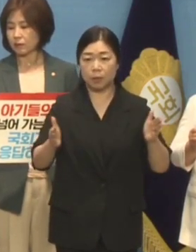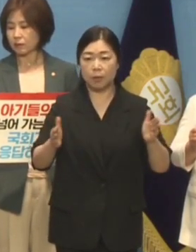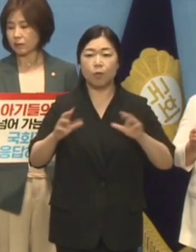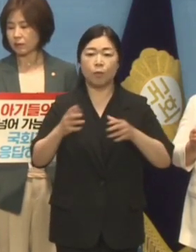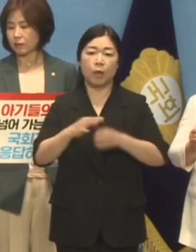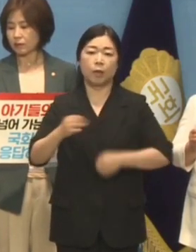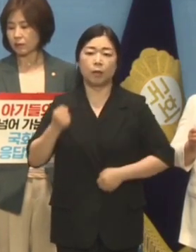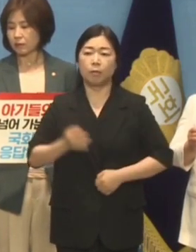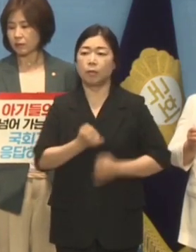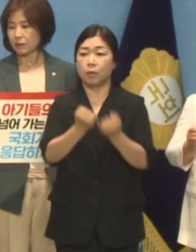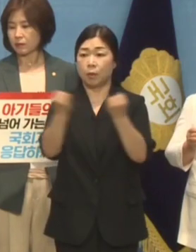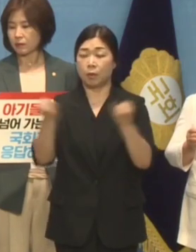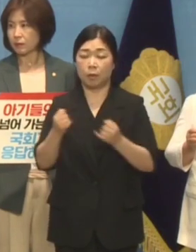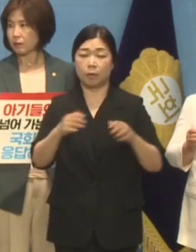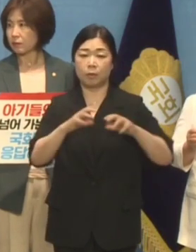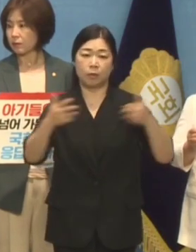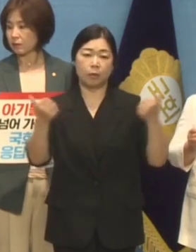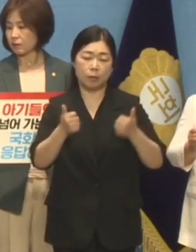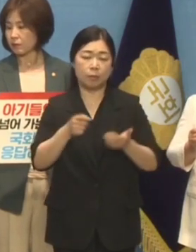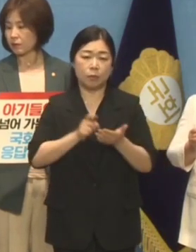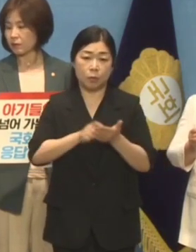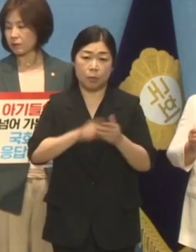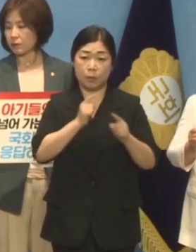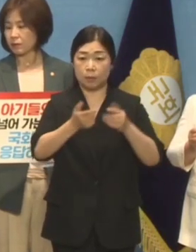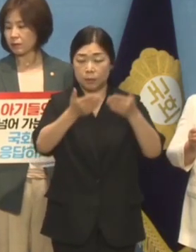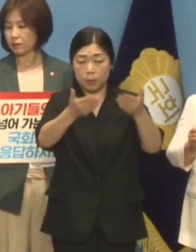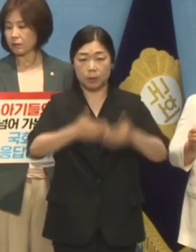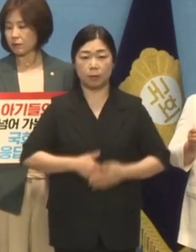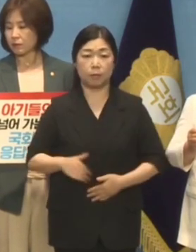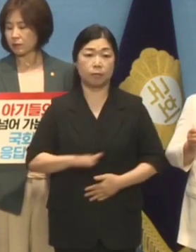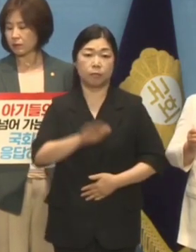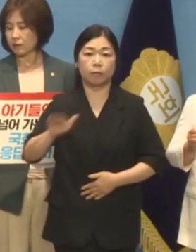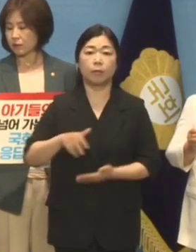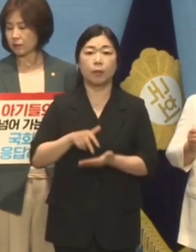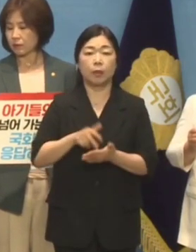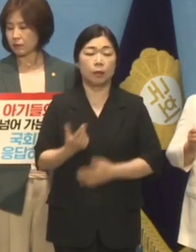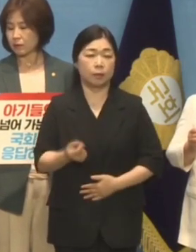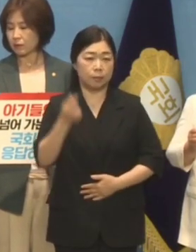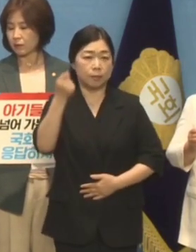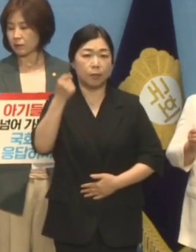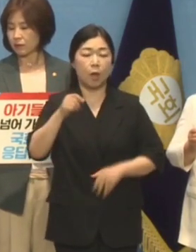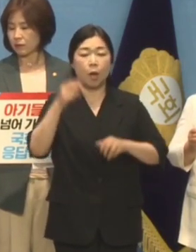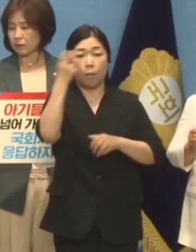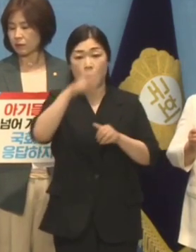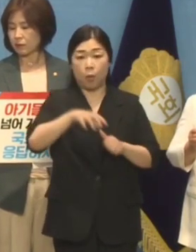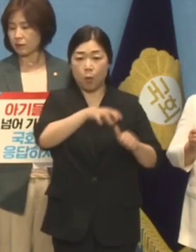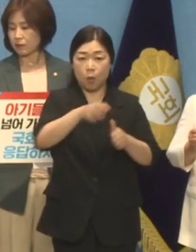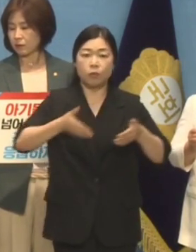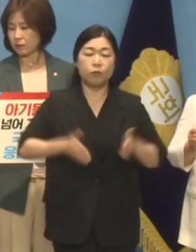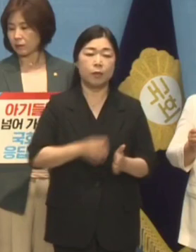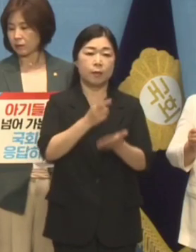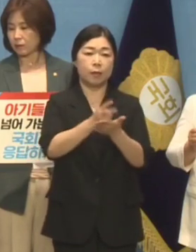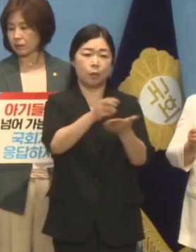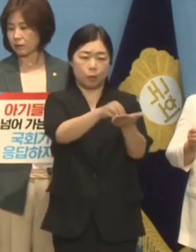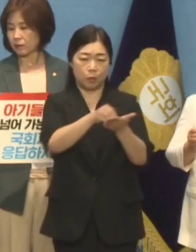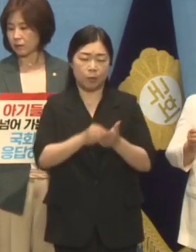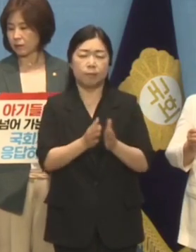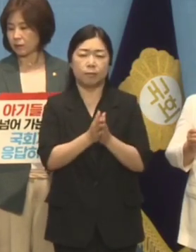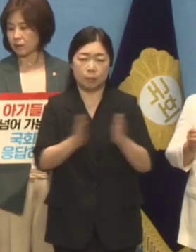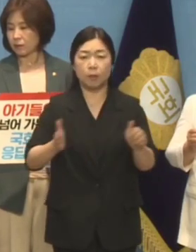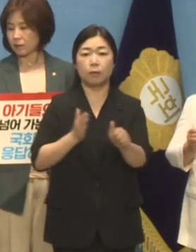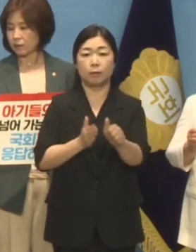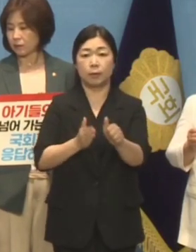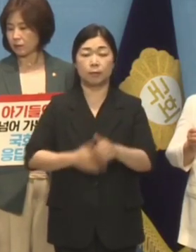일동이 촉구하는 바입니다. 우리 국민의힘 여성의원은 신속한 보호출산제 도입을